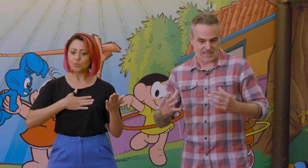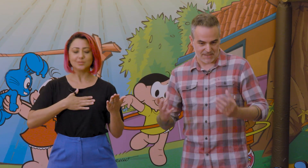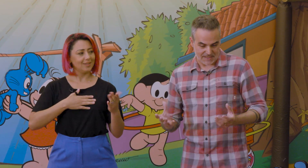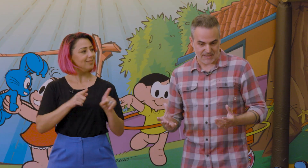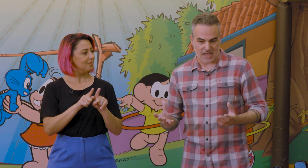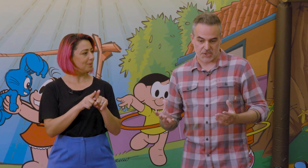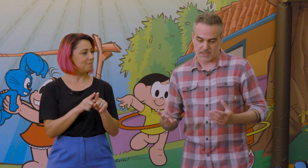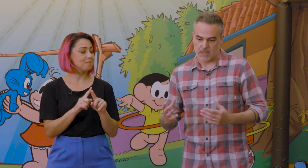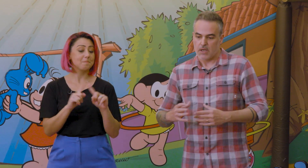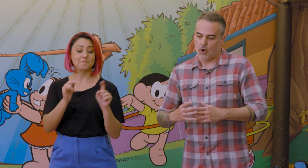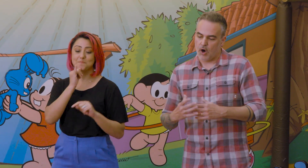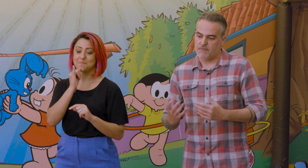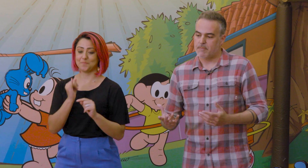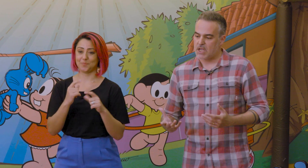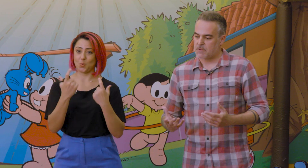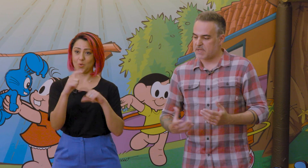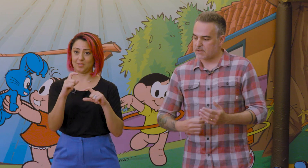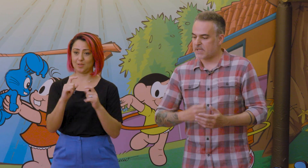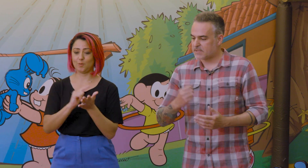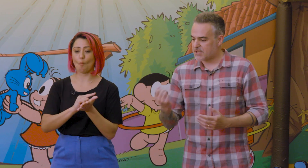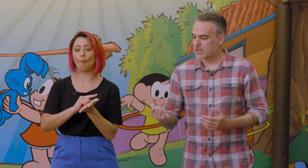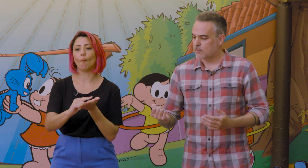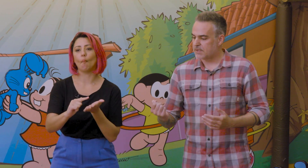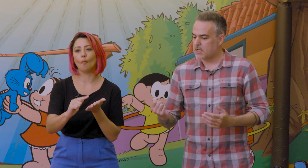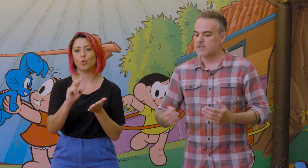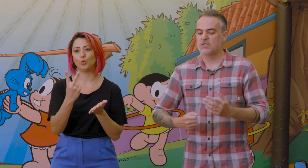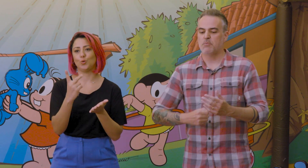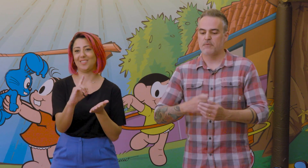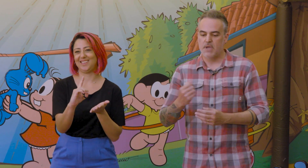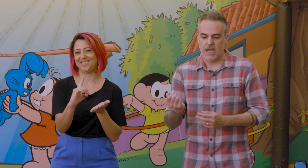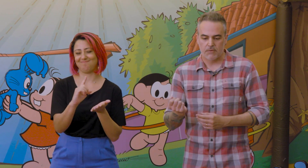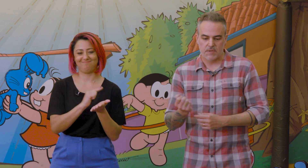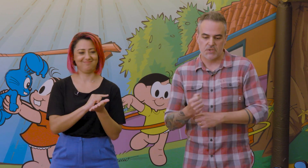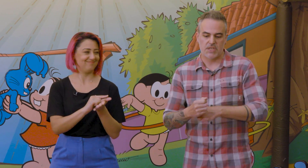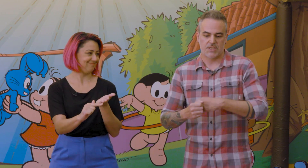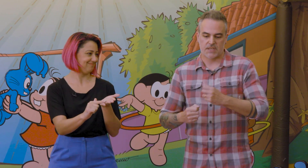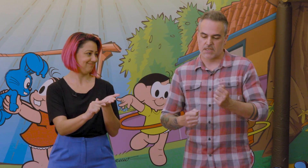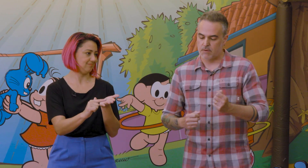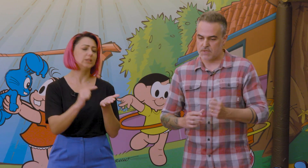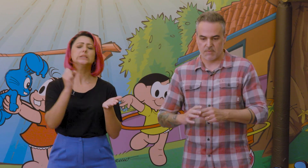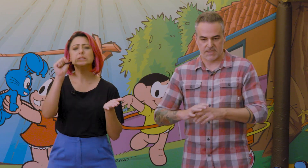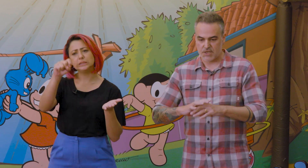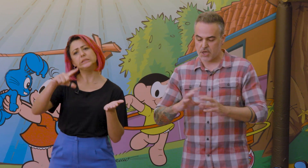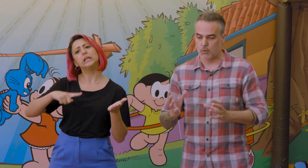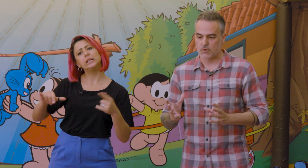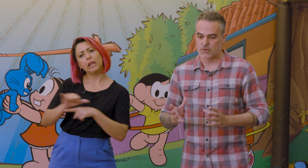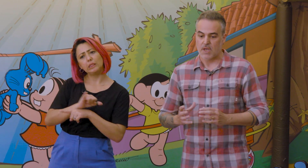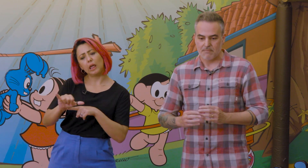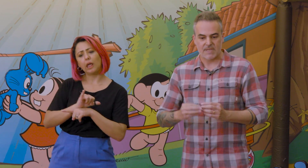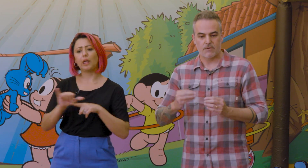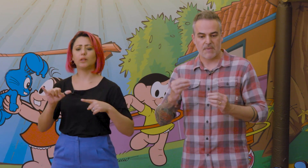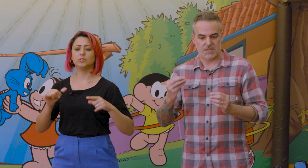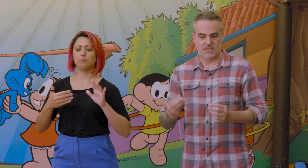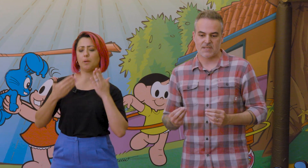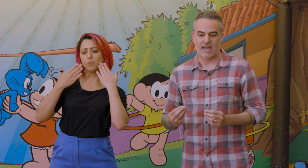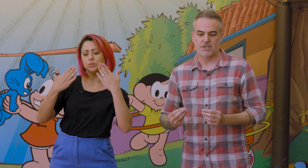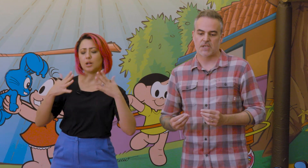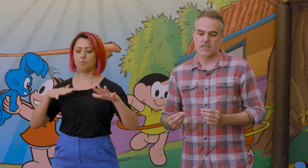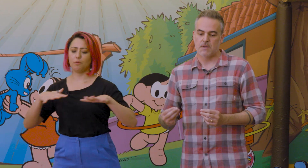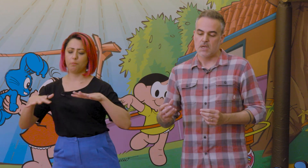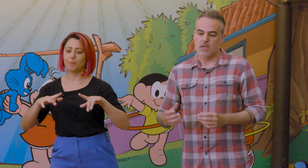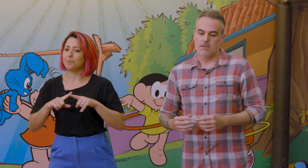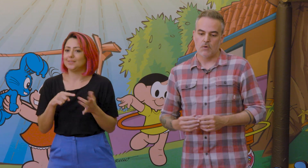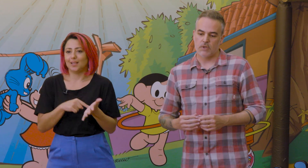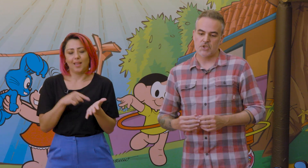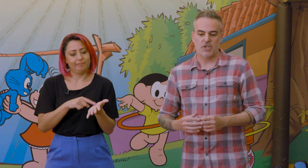imagens estáticas. Obviamente, pensando na estética do quadrinho, existe movimento, existe linha de ação, existe uma série de recursos, mas são imagens